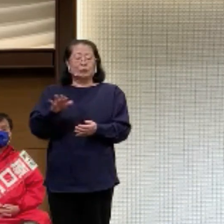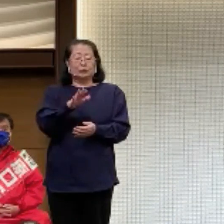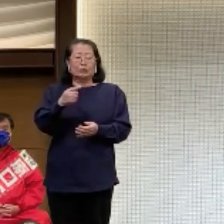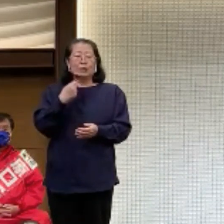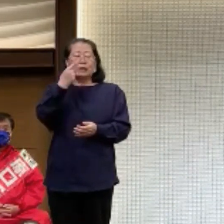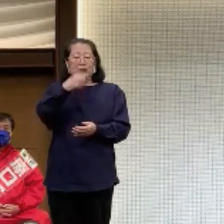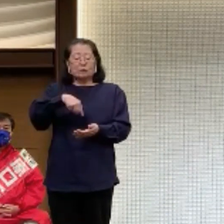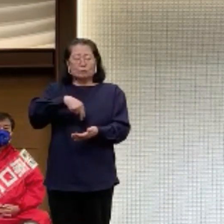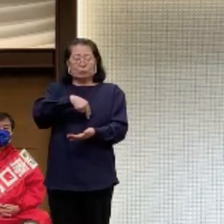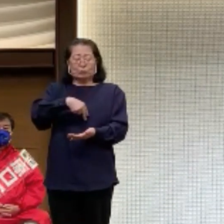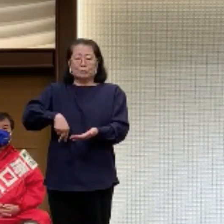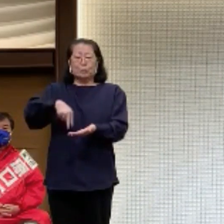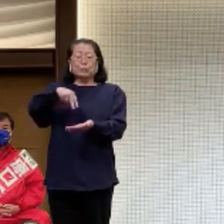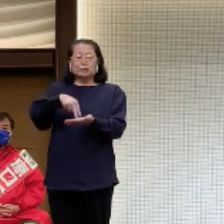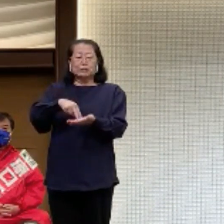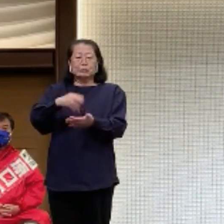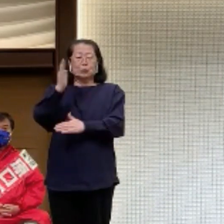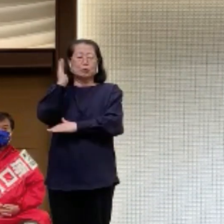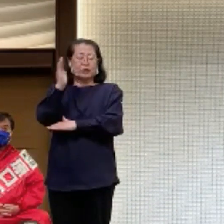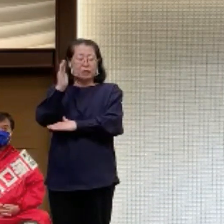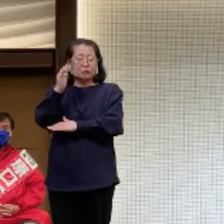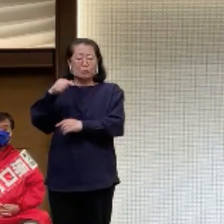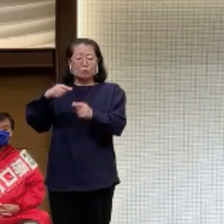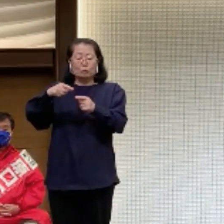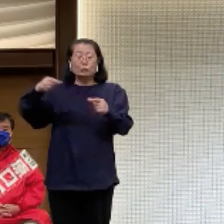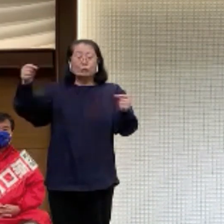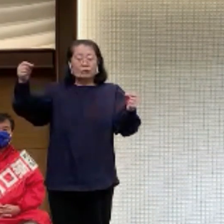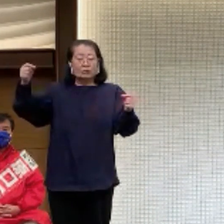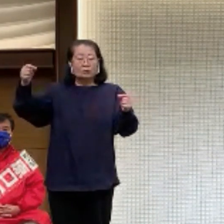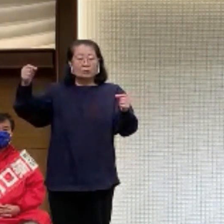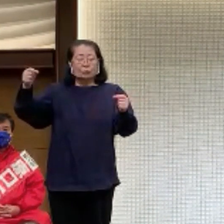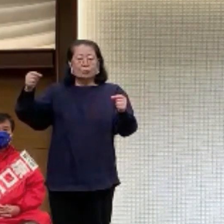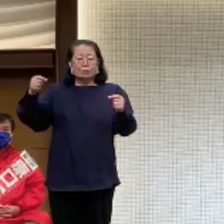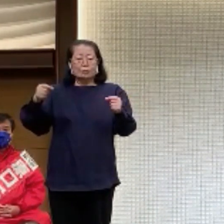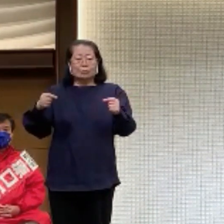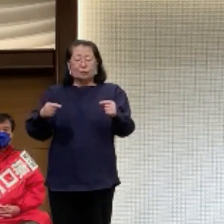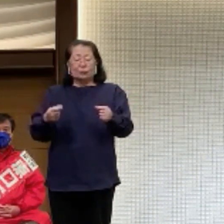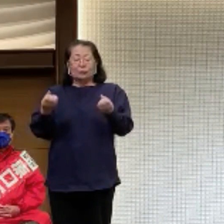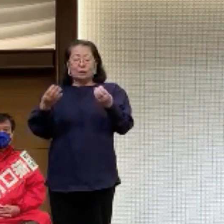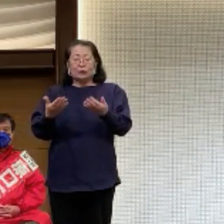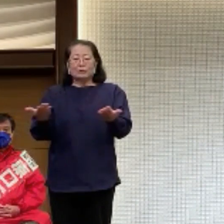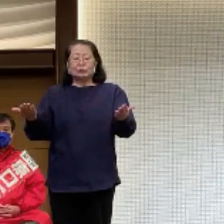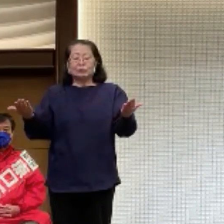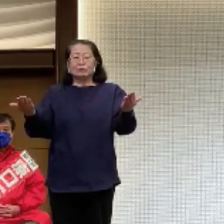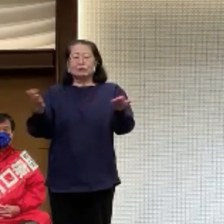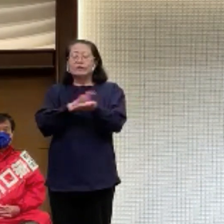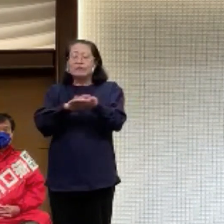原口候補にこの政治を、この国の政治を浄化していただきましょう。